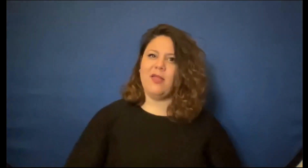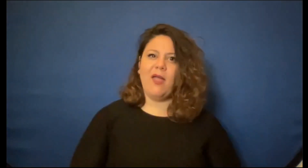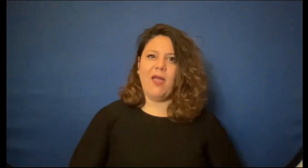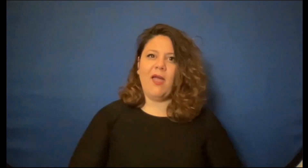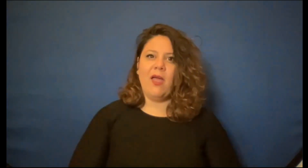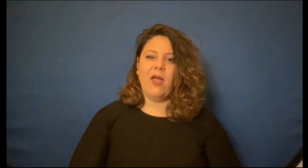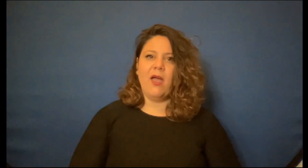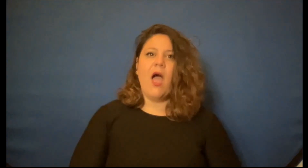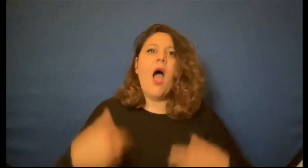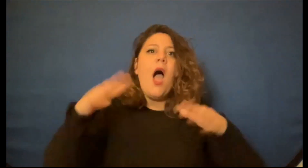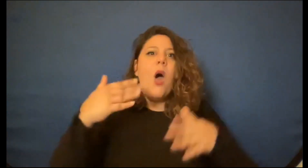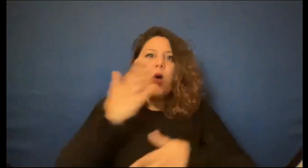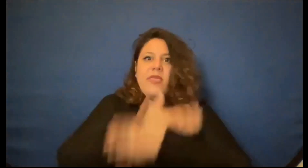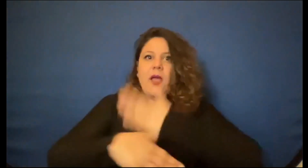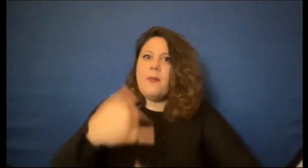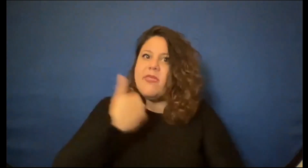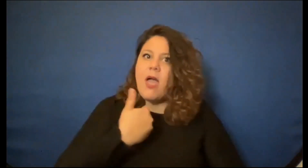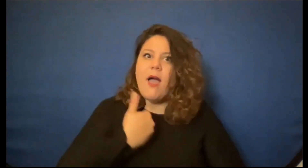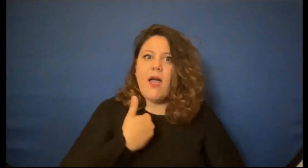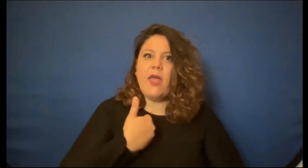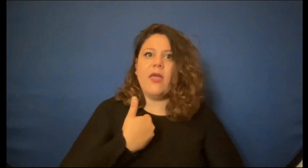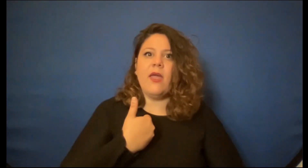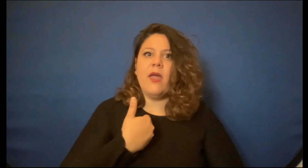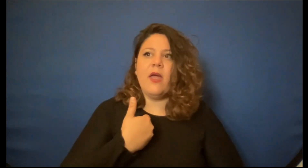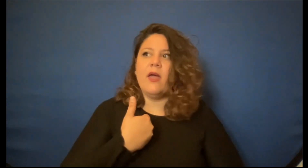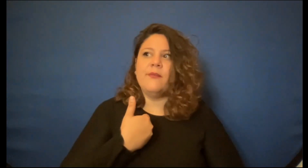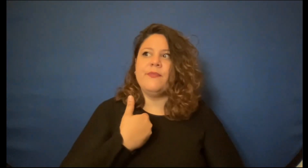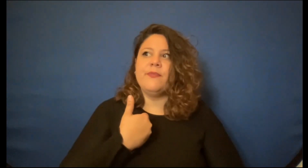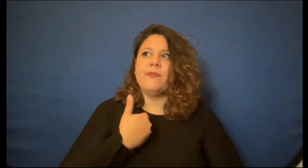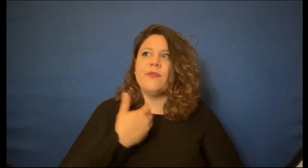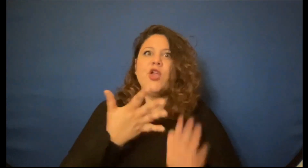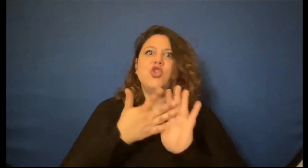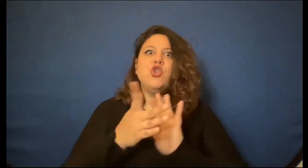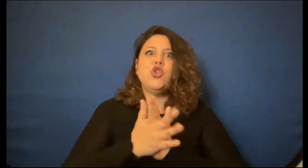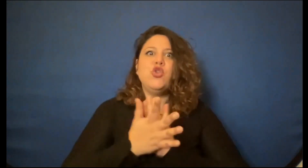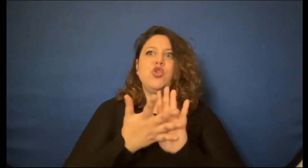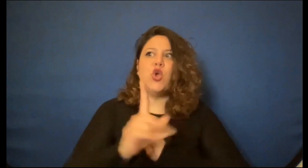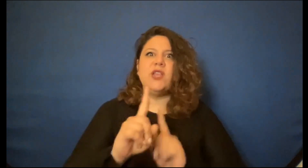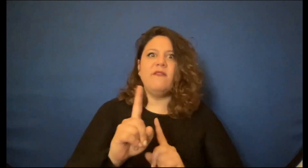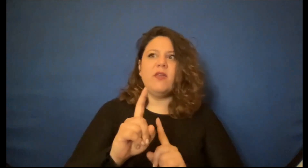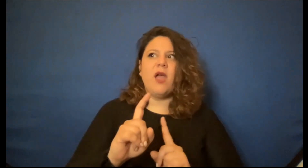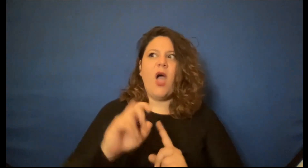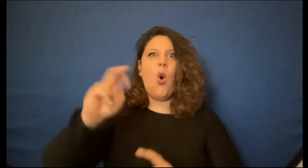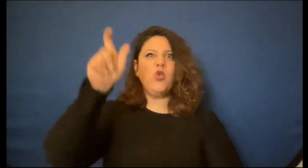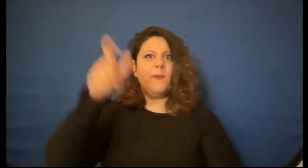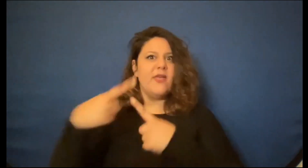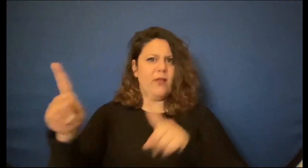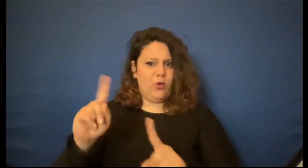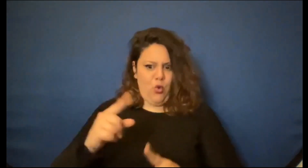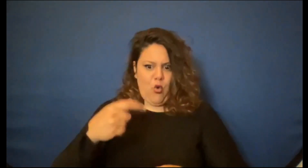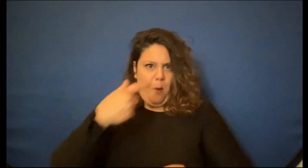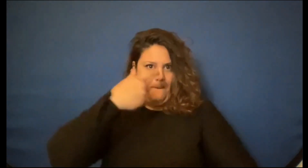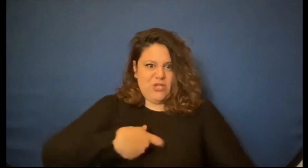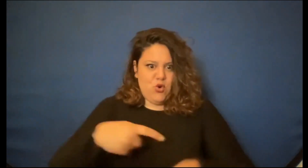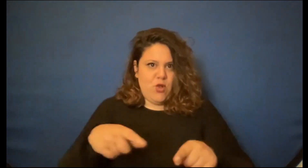tenga pues discapacidad no significa que sea otra persona, no, soy una persona cualquiera. ¿Y tuviste